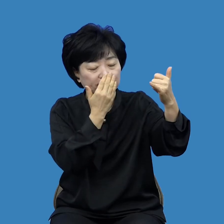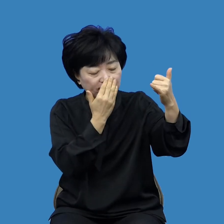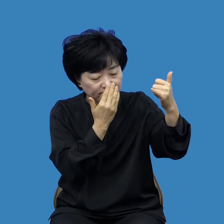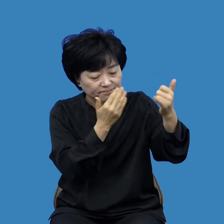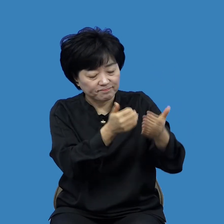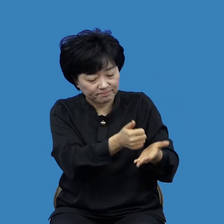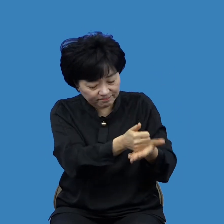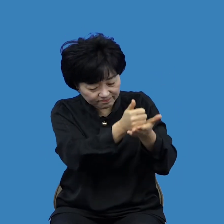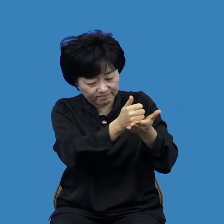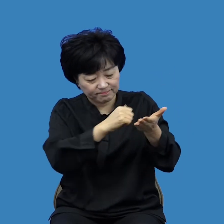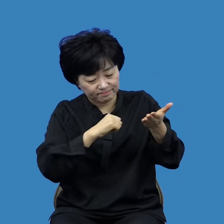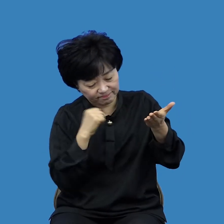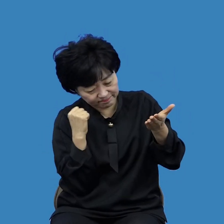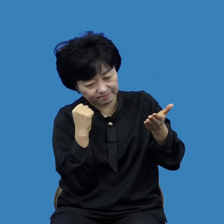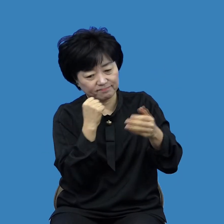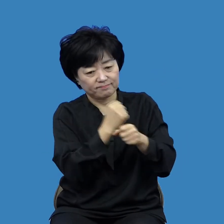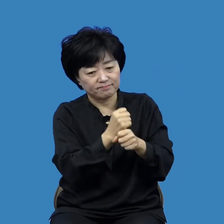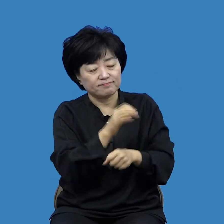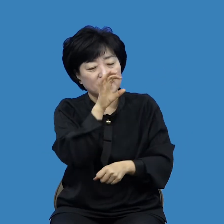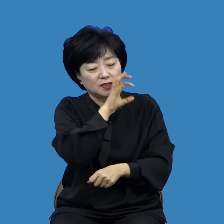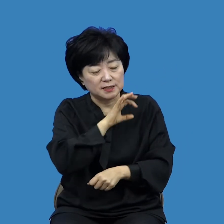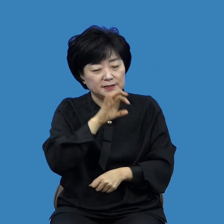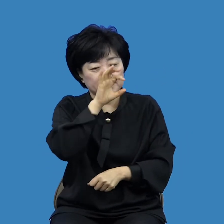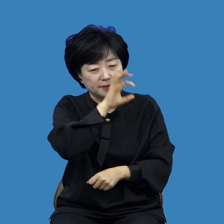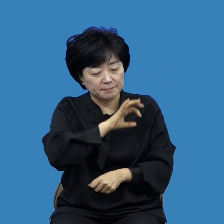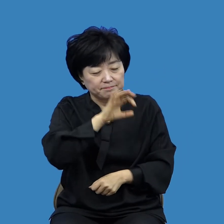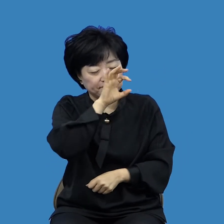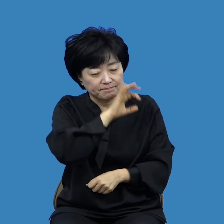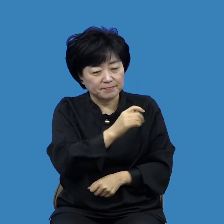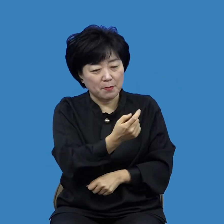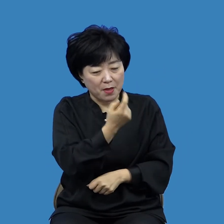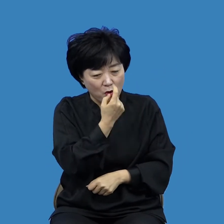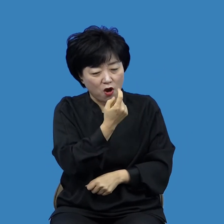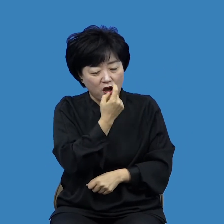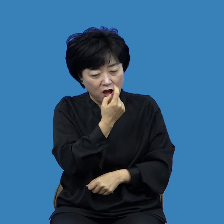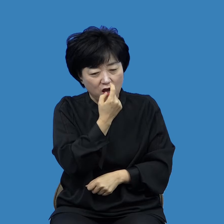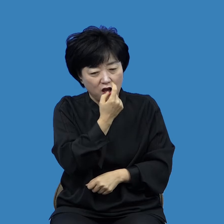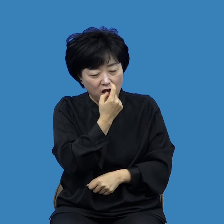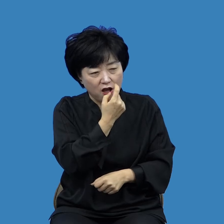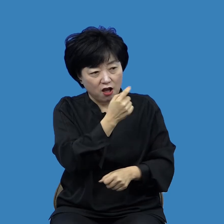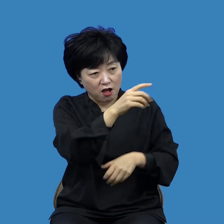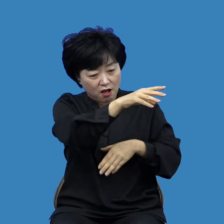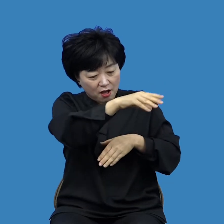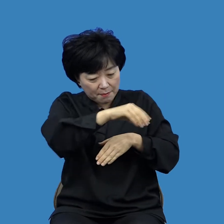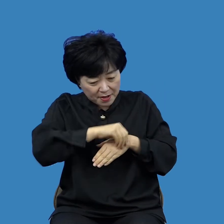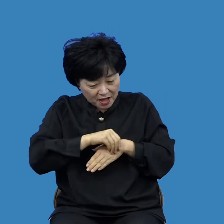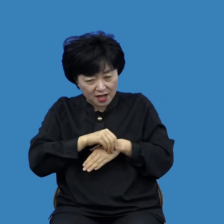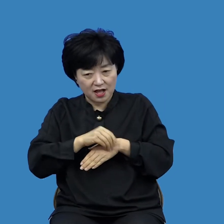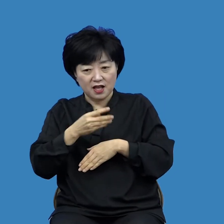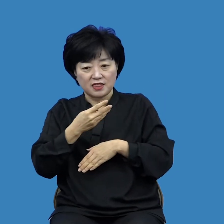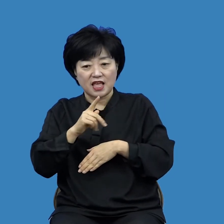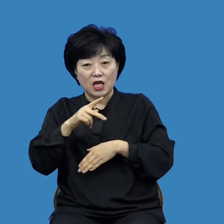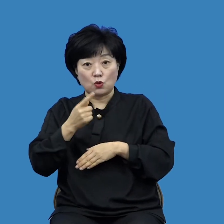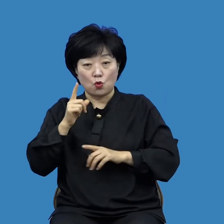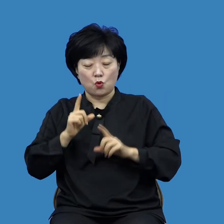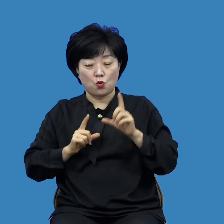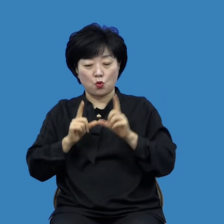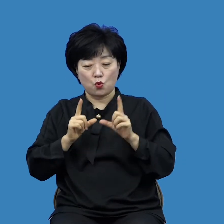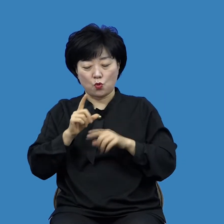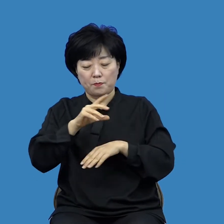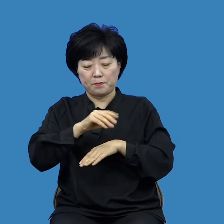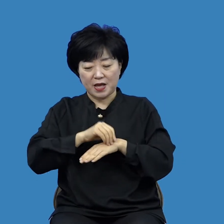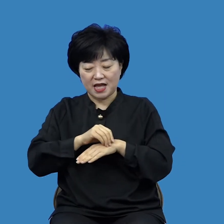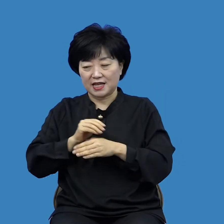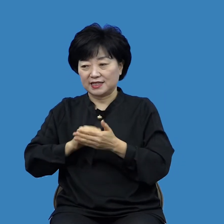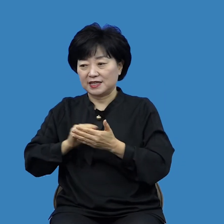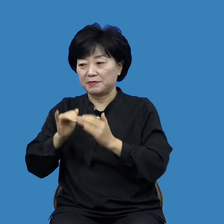것들을 연습하고 가정에서 배운 아이들은 그런 태도가 우리 안에 형성되기 때문에 나중에 사회에 나가서도요 다른 사람들에게도